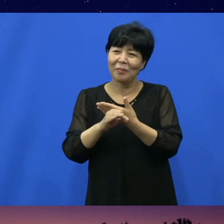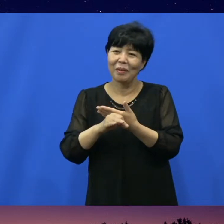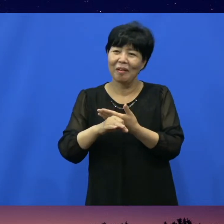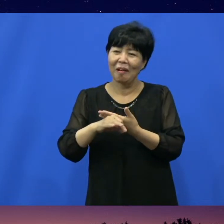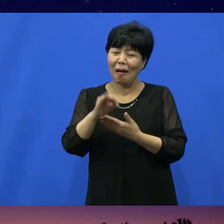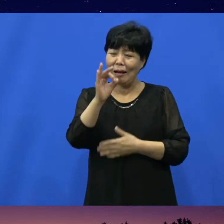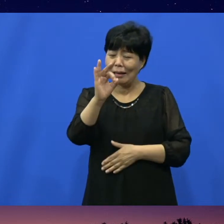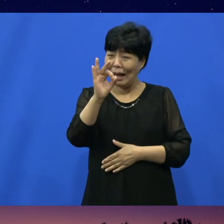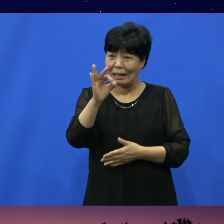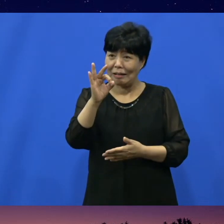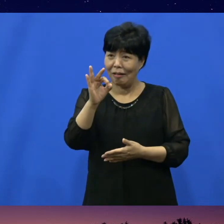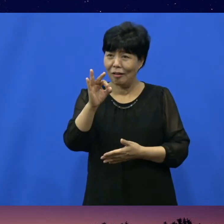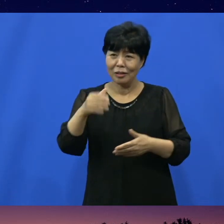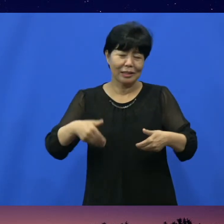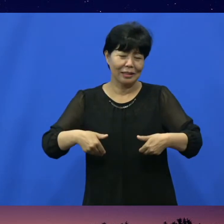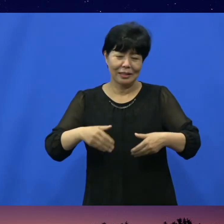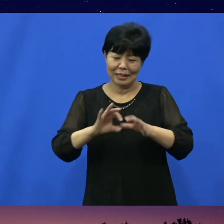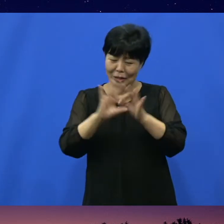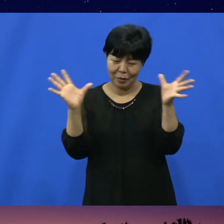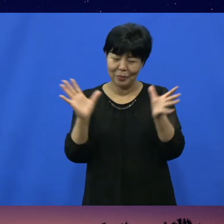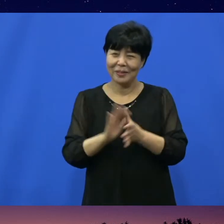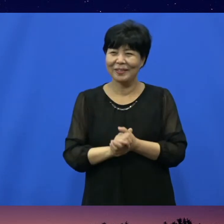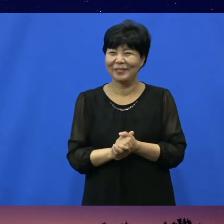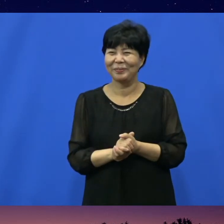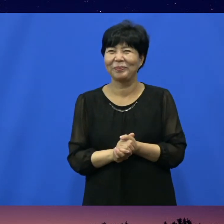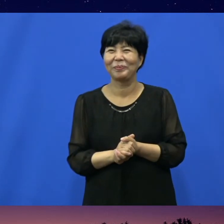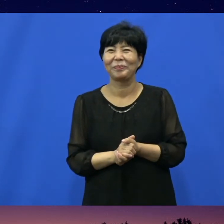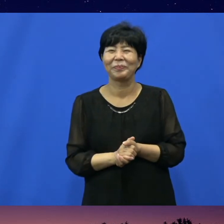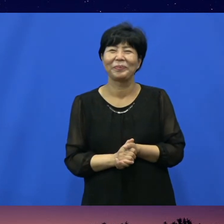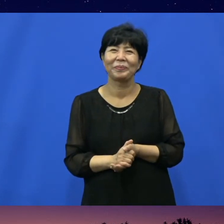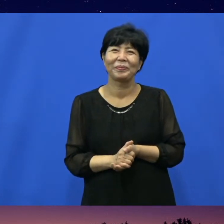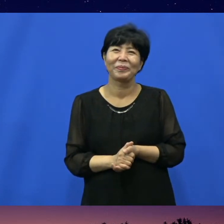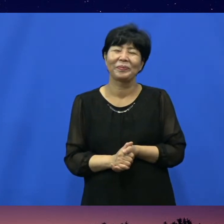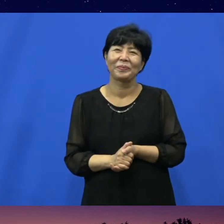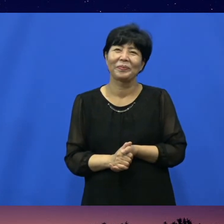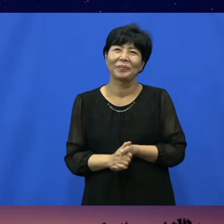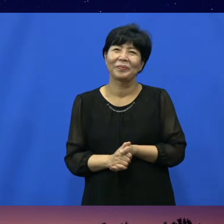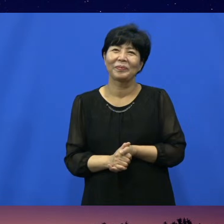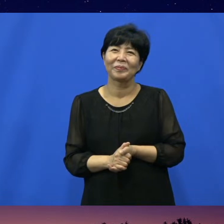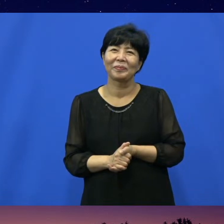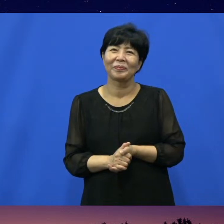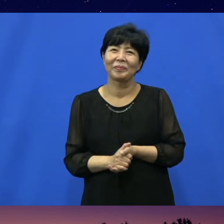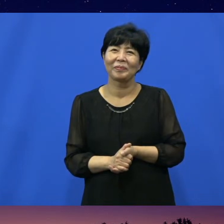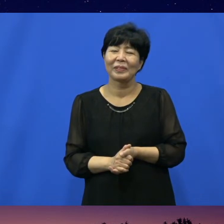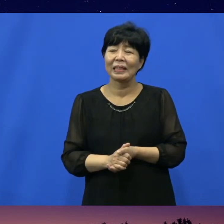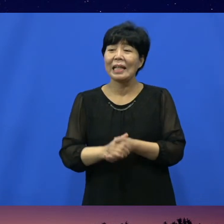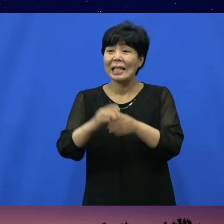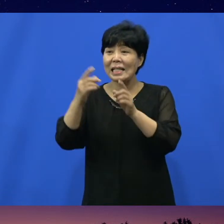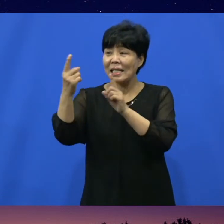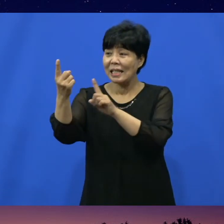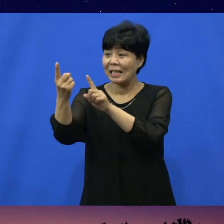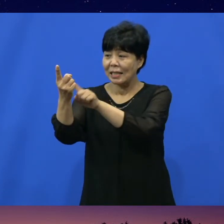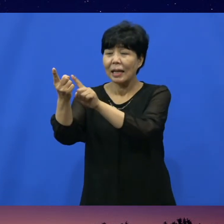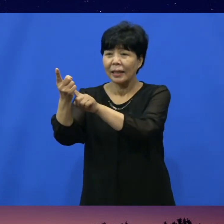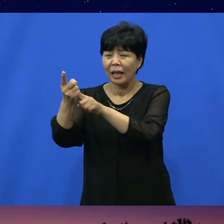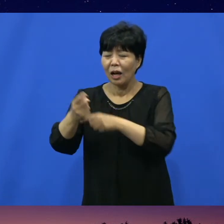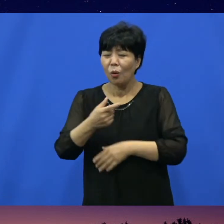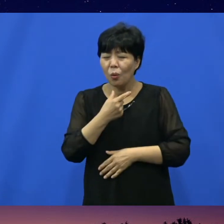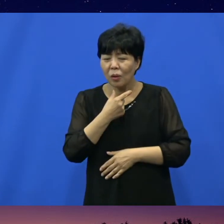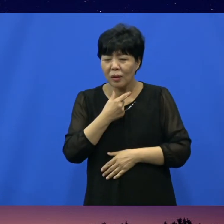사랑의 대상에게는 그렇지 않아요. 액수는 중요하지 않아요. 그 상대가 뭘 원하는지에 관심이 있어요.